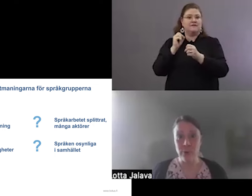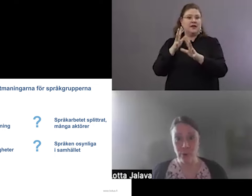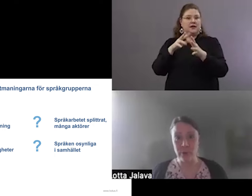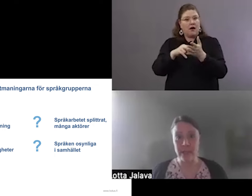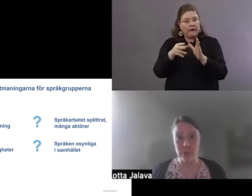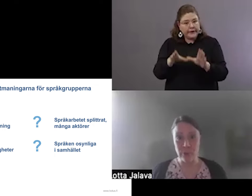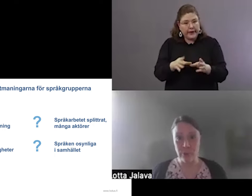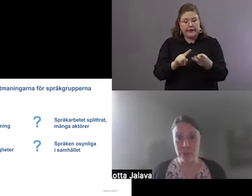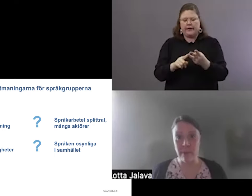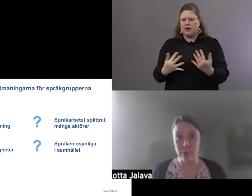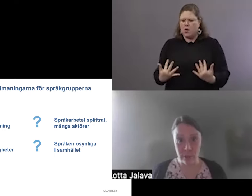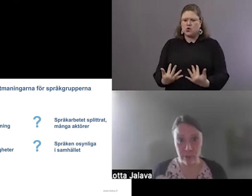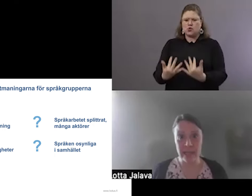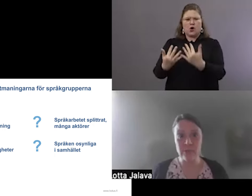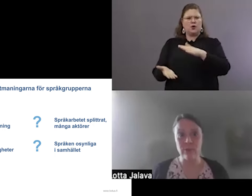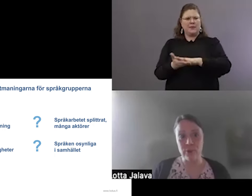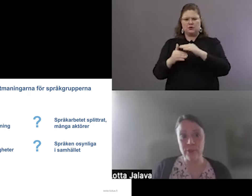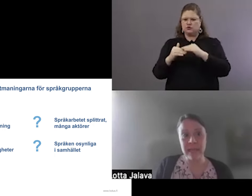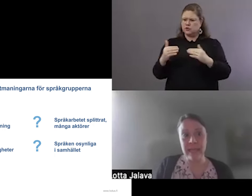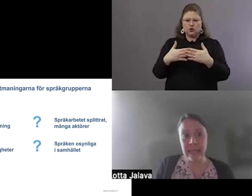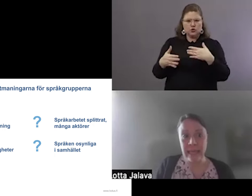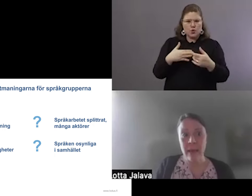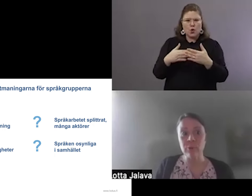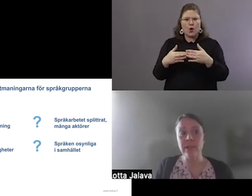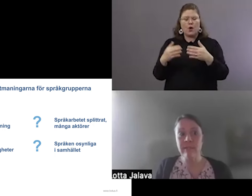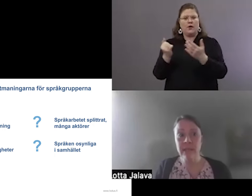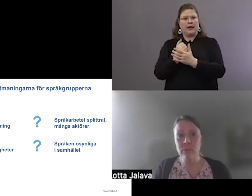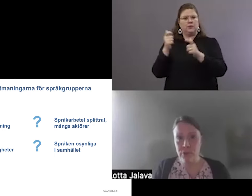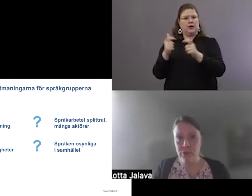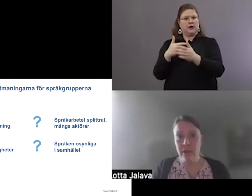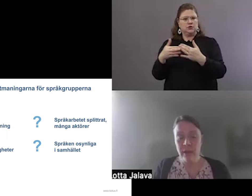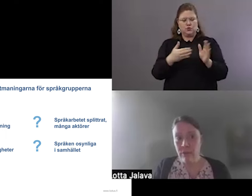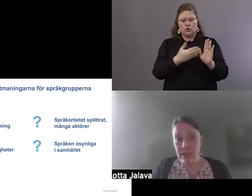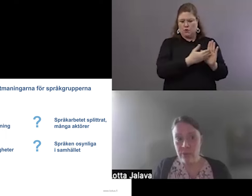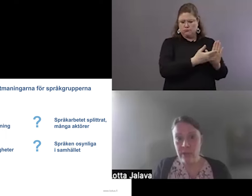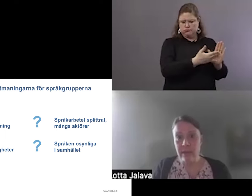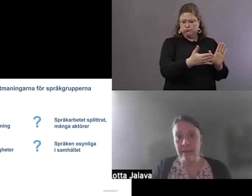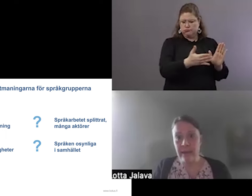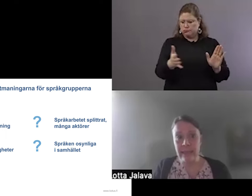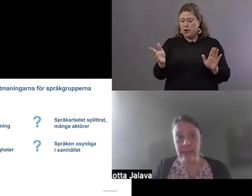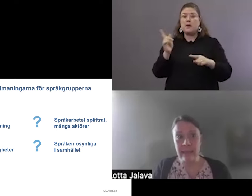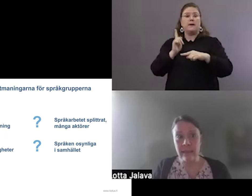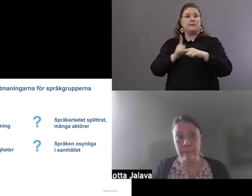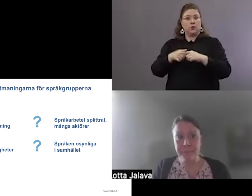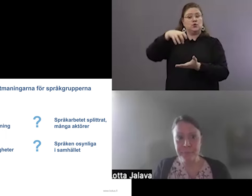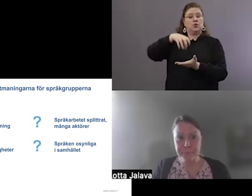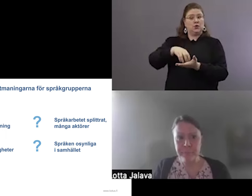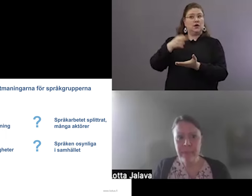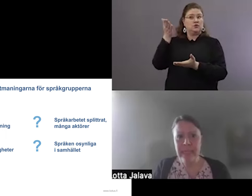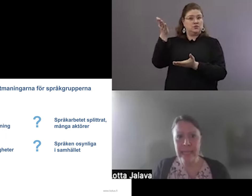paljon siitä ruohonjuuritason työstä ja myös etujärjestötyöstä, mitä tehdään, mutta tarvitaan myös yhteiskunnan rakenteita,